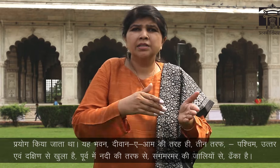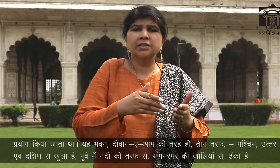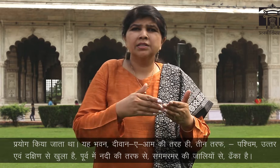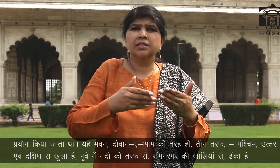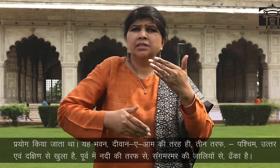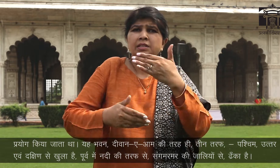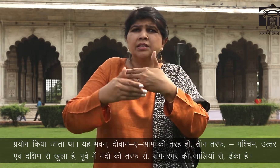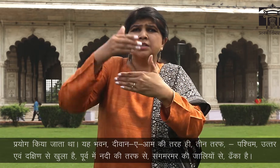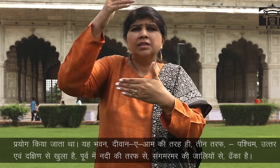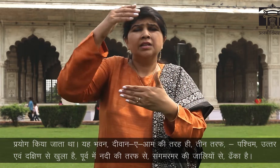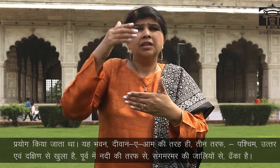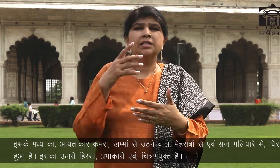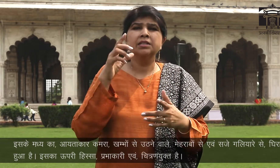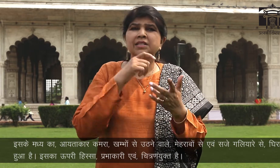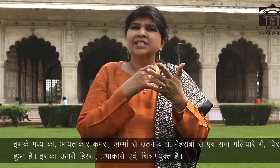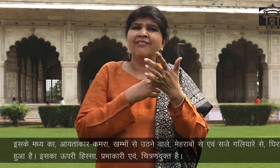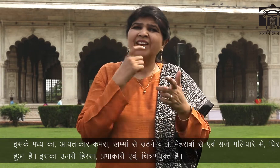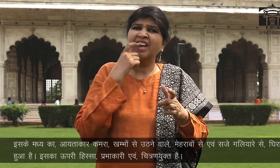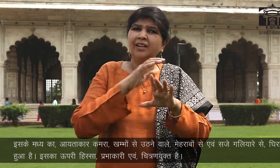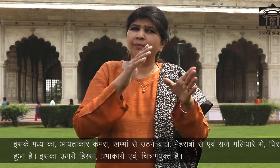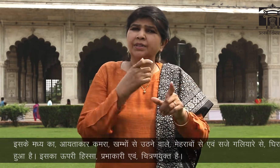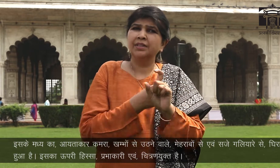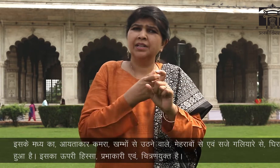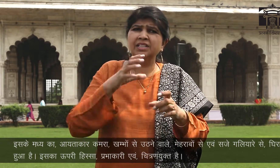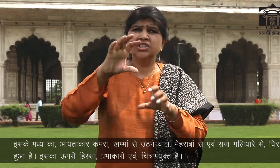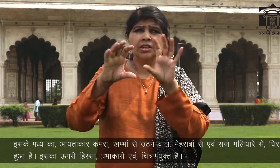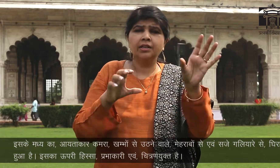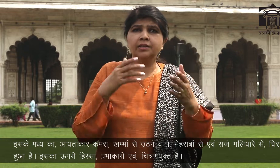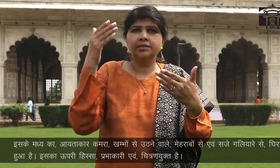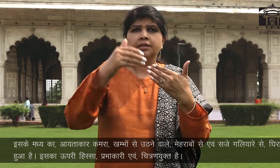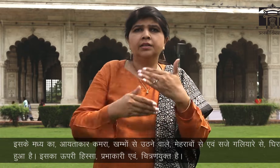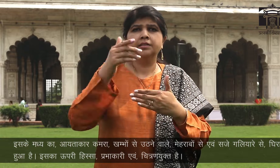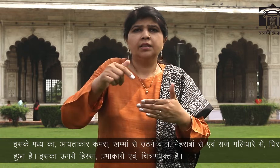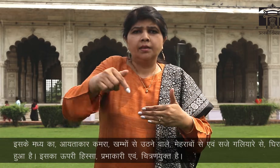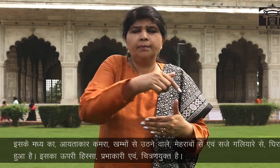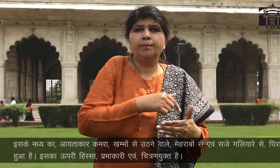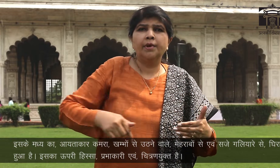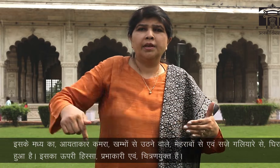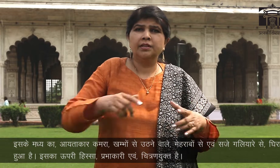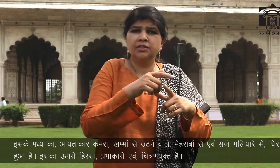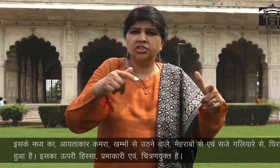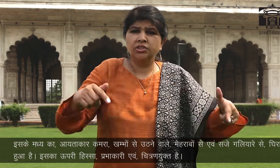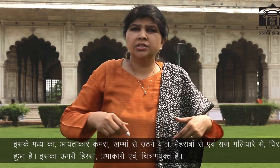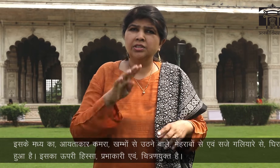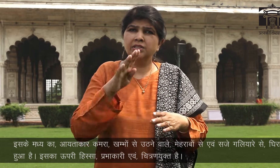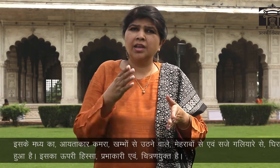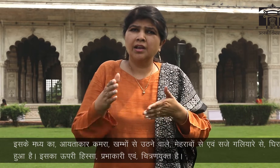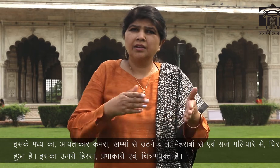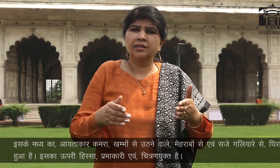है। इसके मध्य का आयताकार कमरा खंभों से उठने वाले मेहराबों